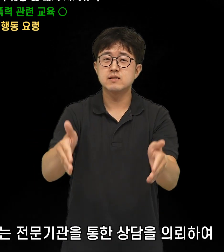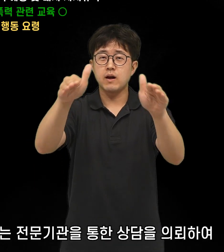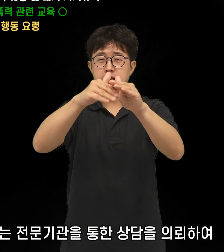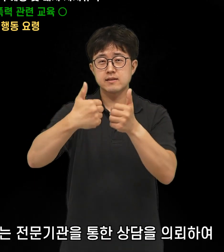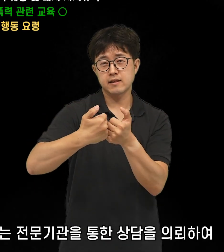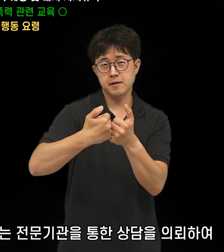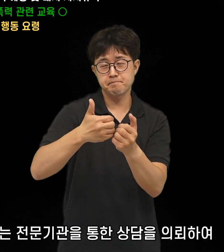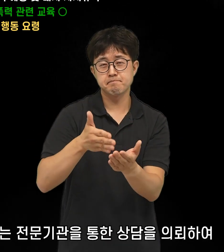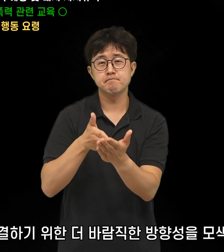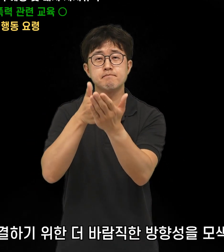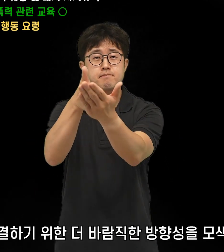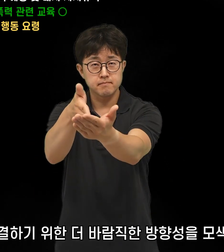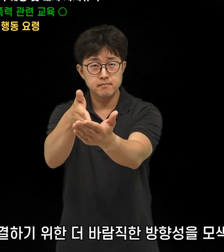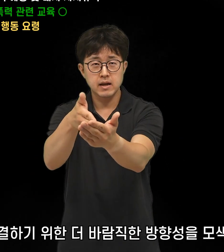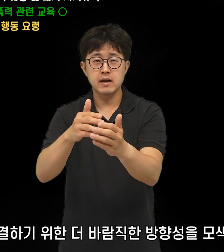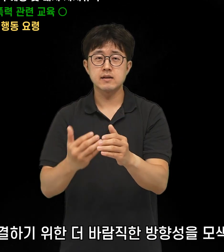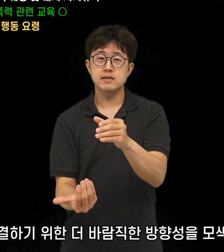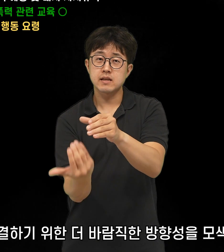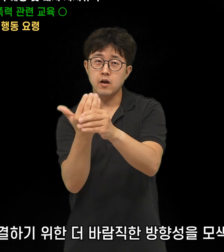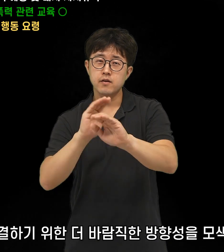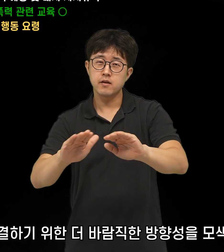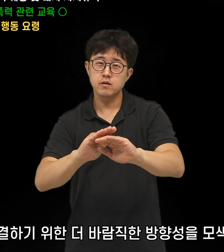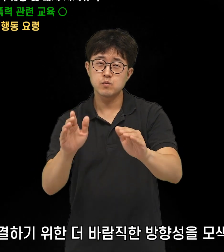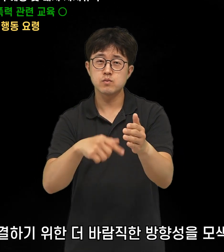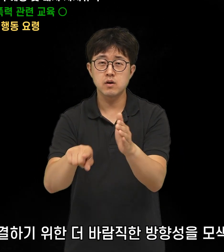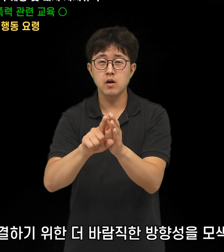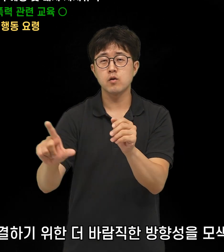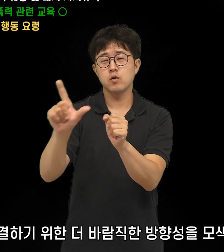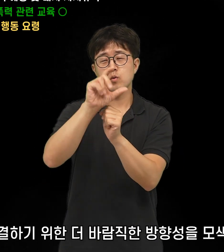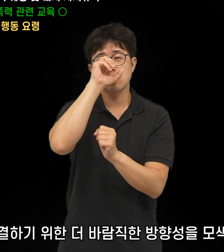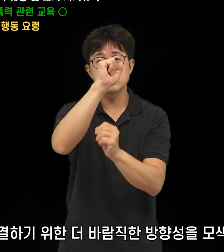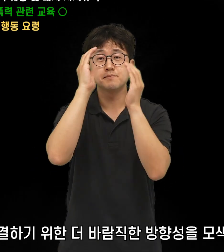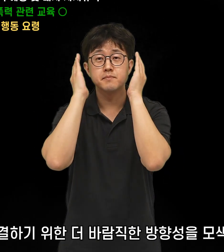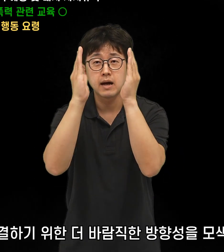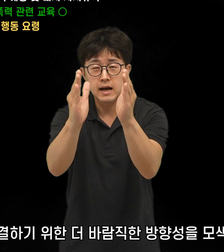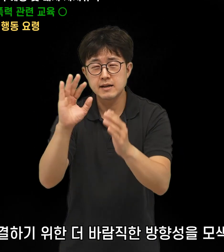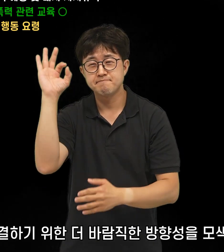의뢰하여 사건을 해결하기 위한 더 바람직한 방향성을 모색한다.